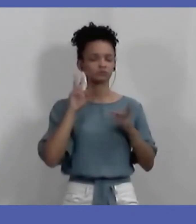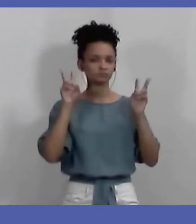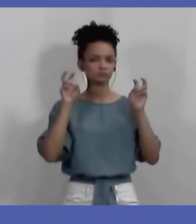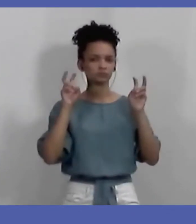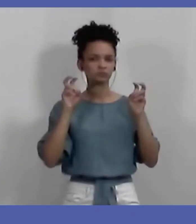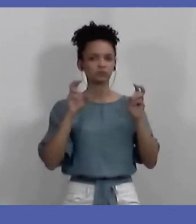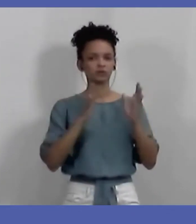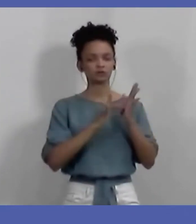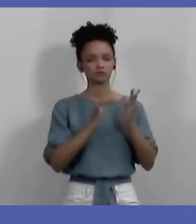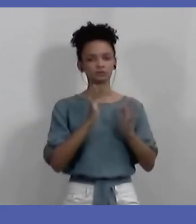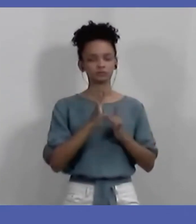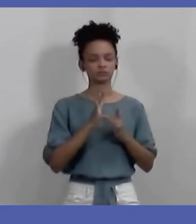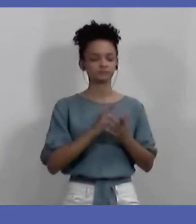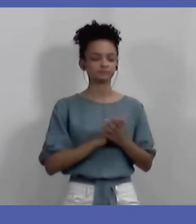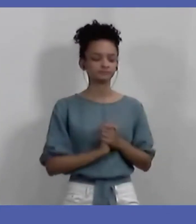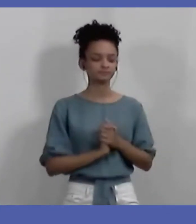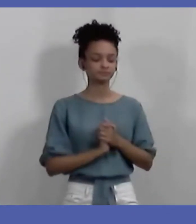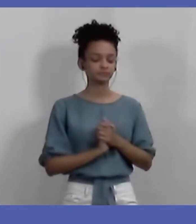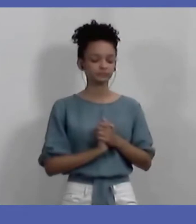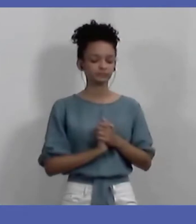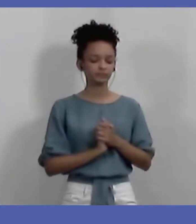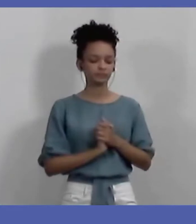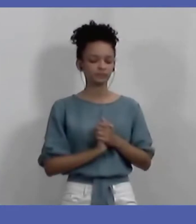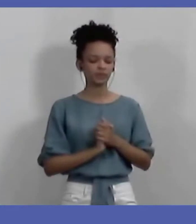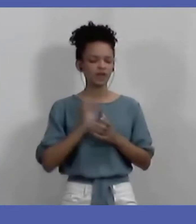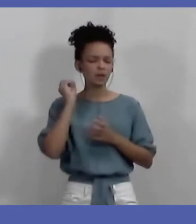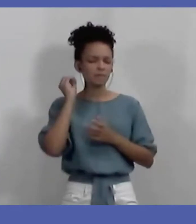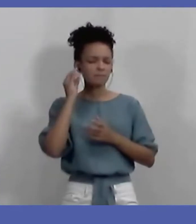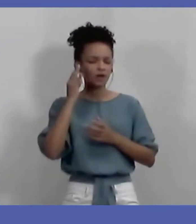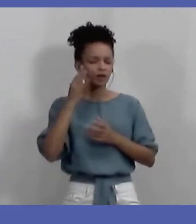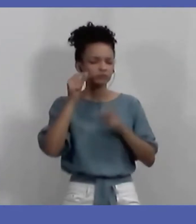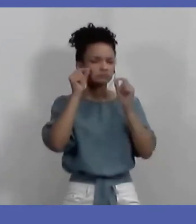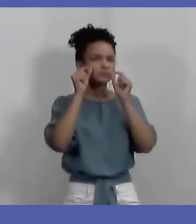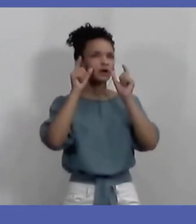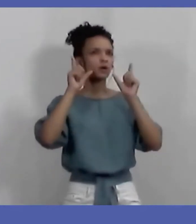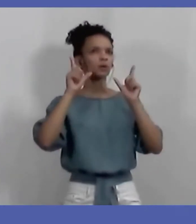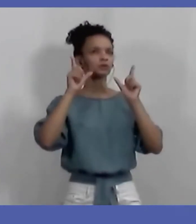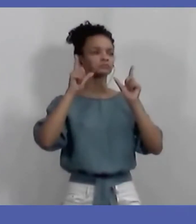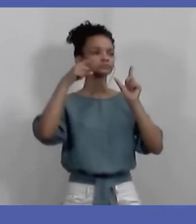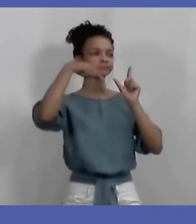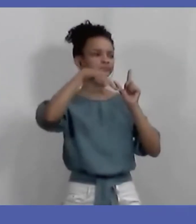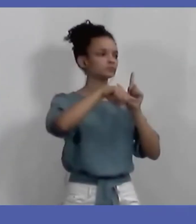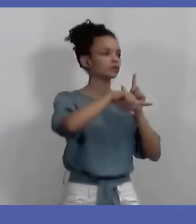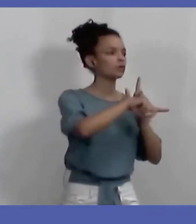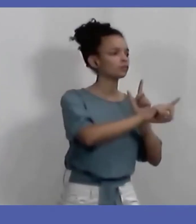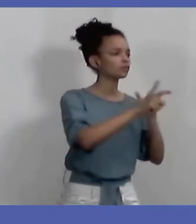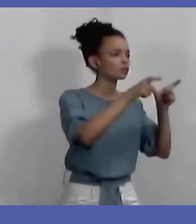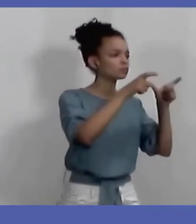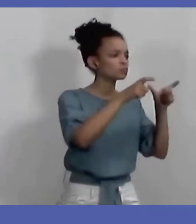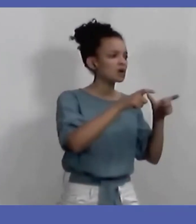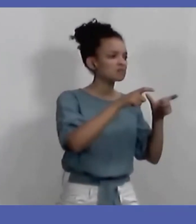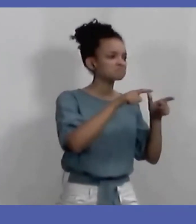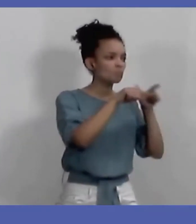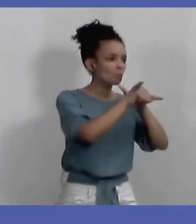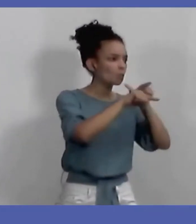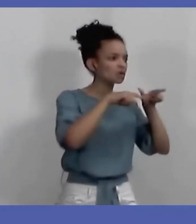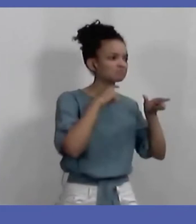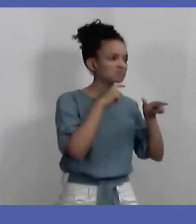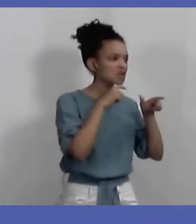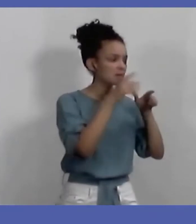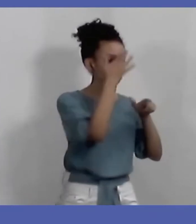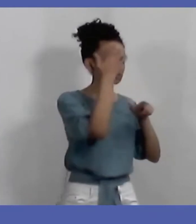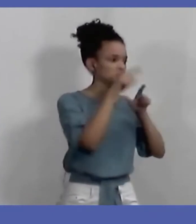alta madrugada, saiu, foi para um lugar deserto e ali orava.